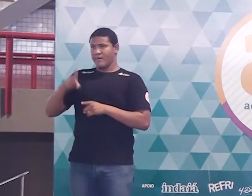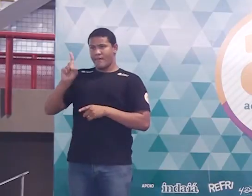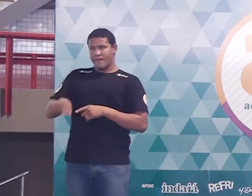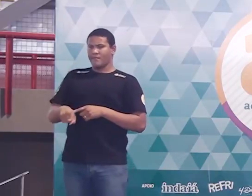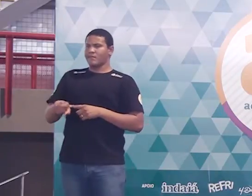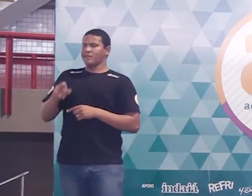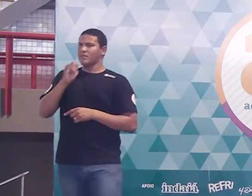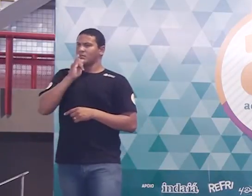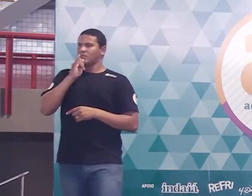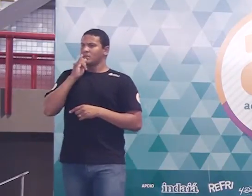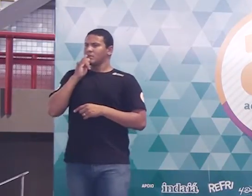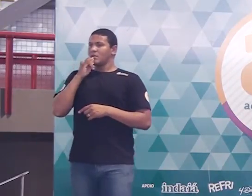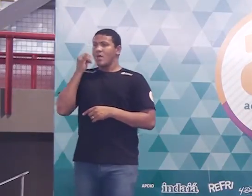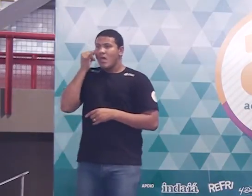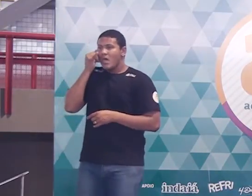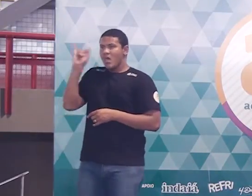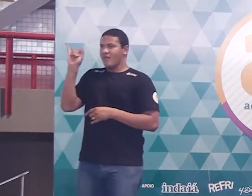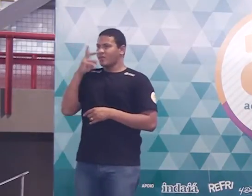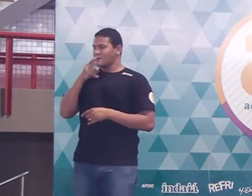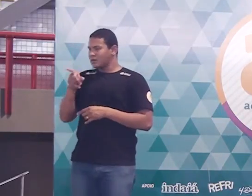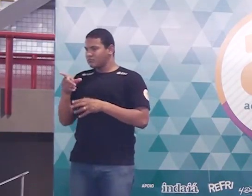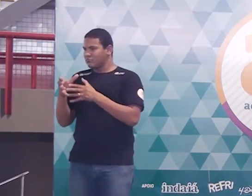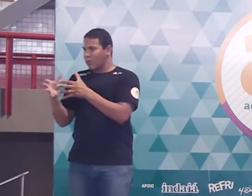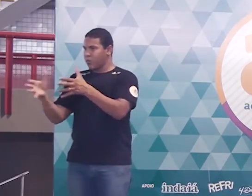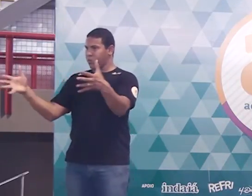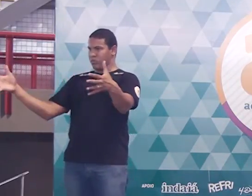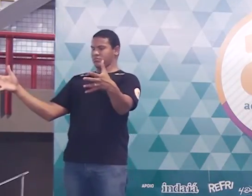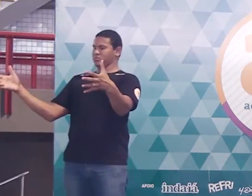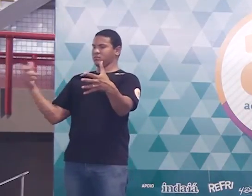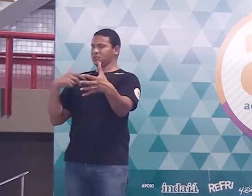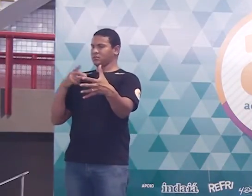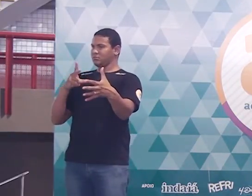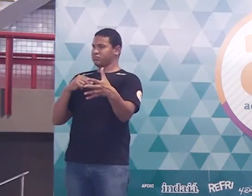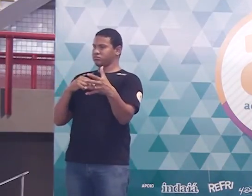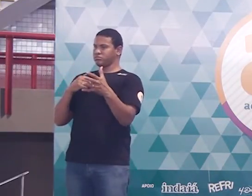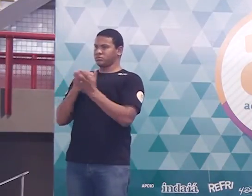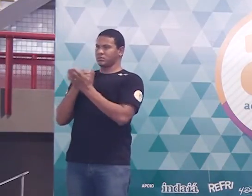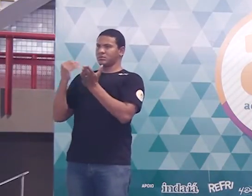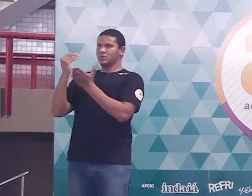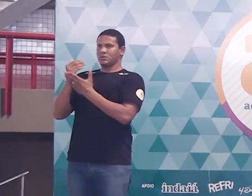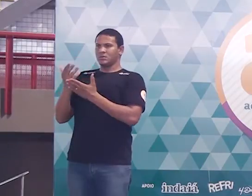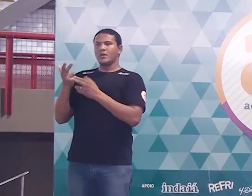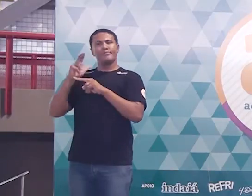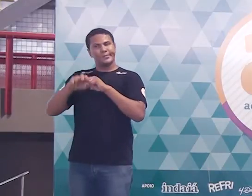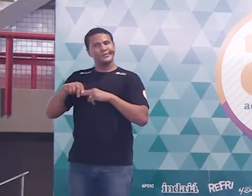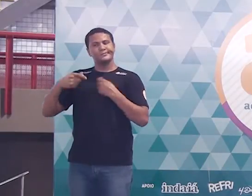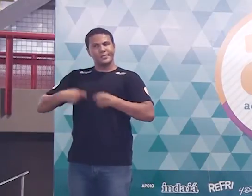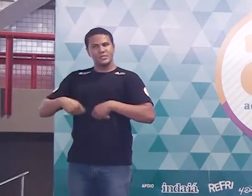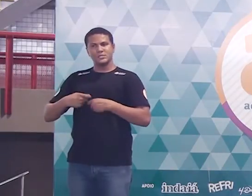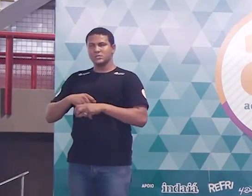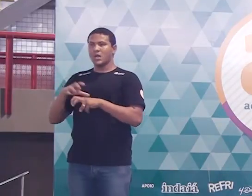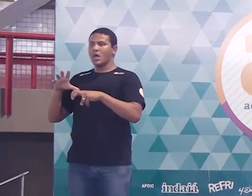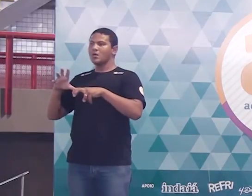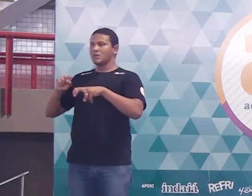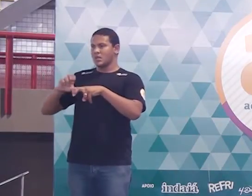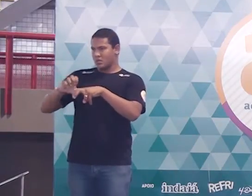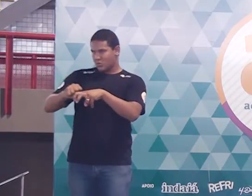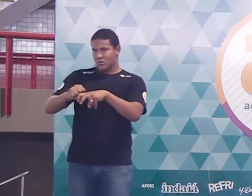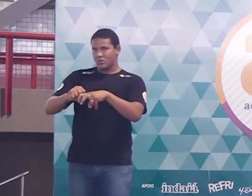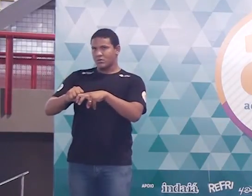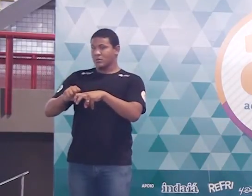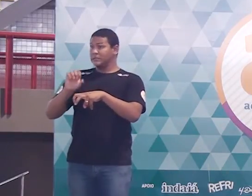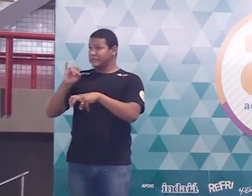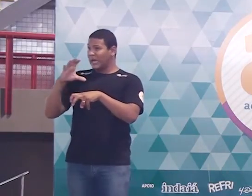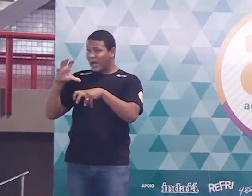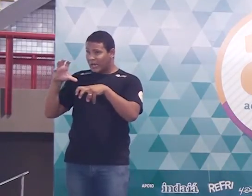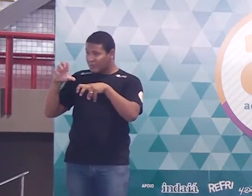populações cresçam excessivamente. Então é muito importante para as espécies que existam predadores. Porque se não